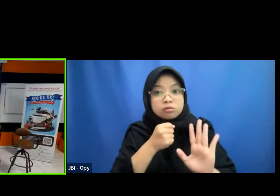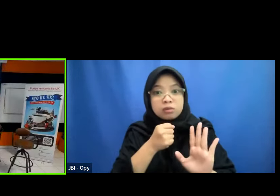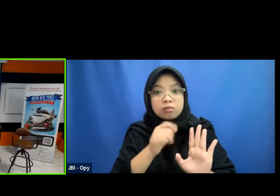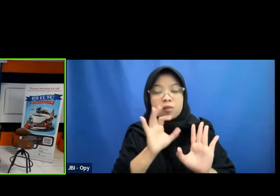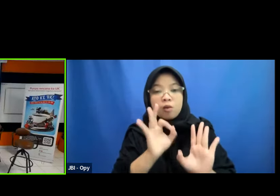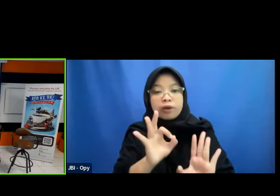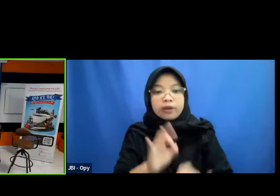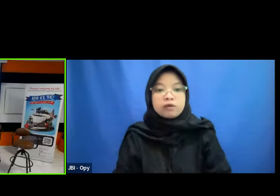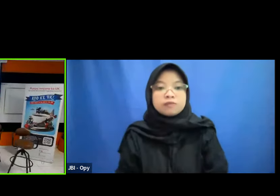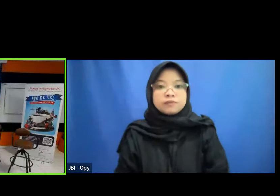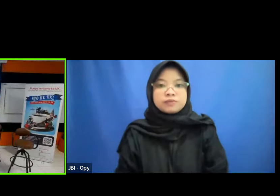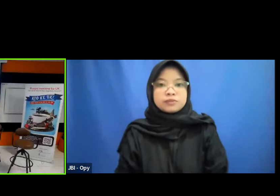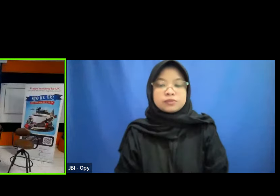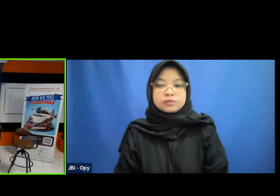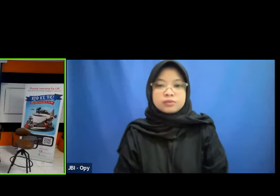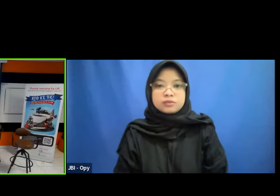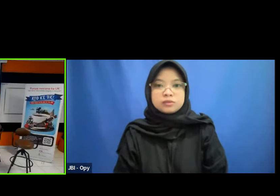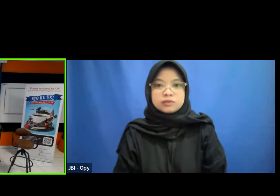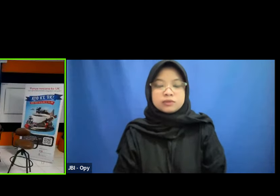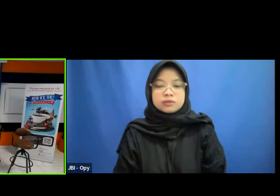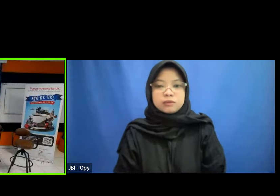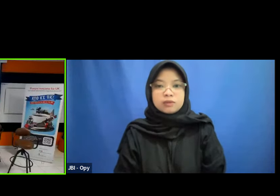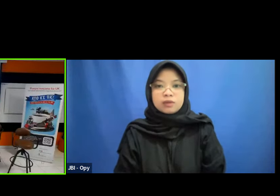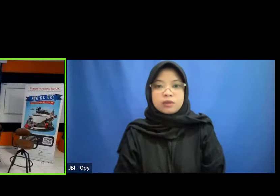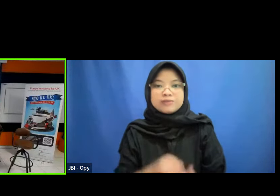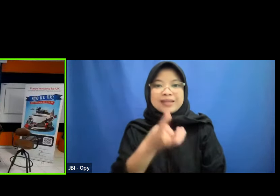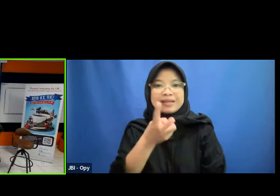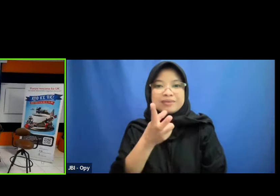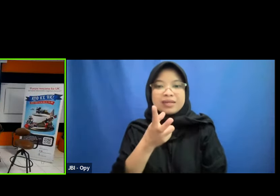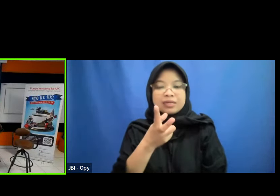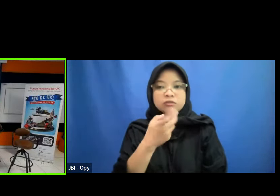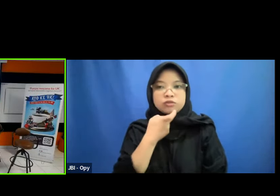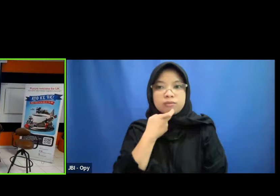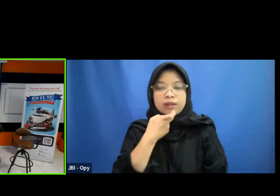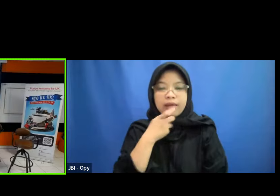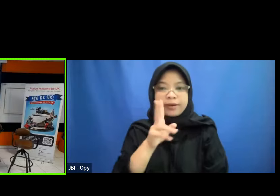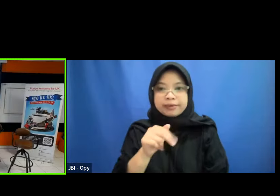oke kalau misalkan aku bentar ya Tes